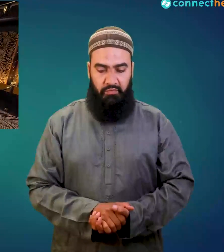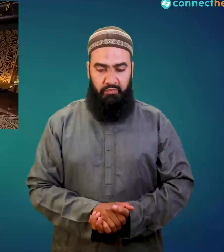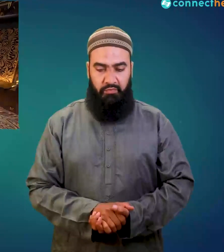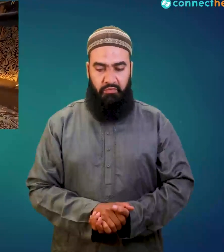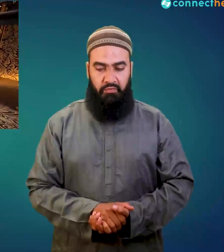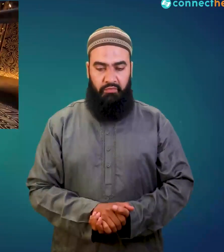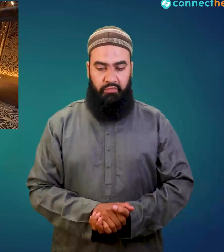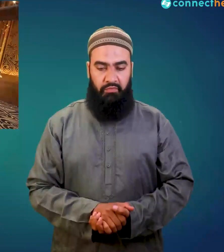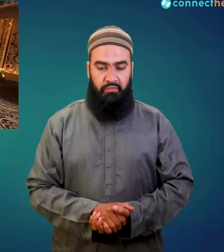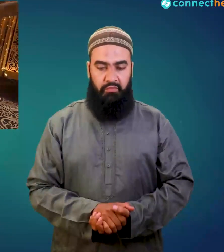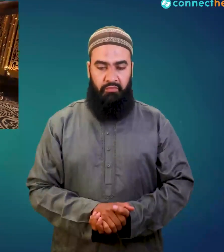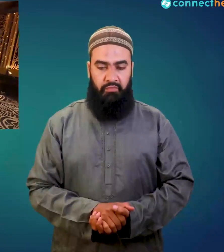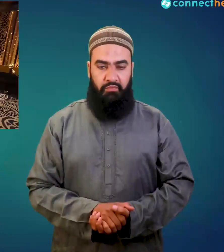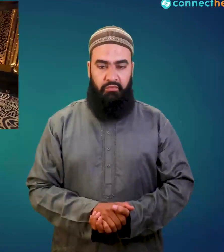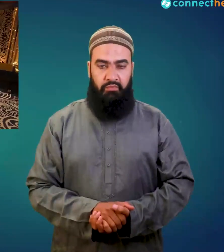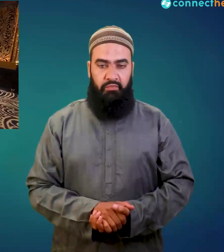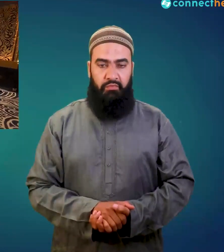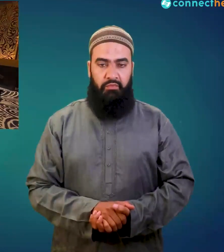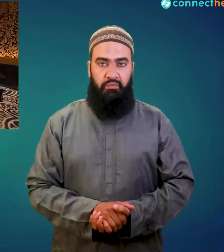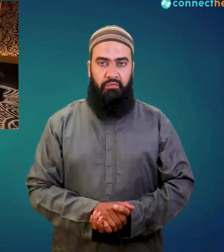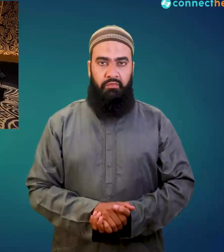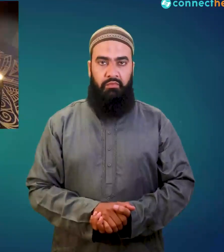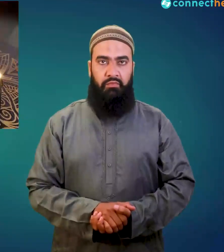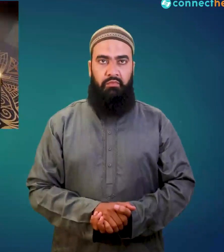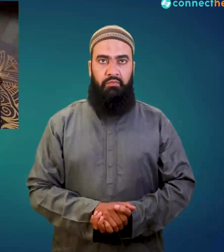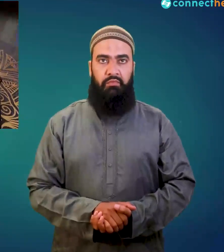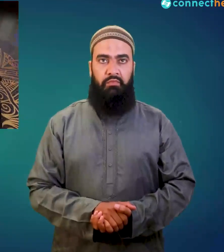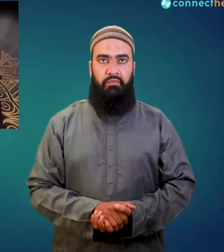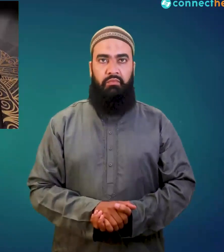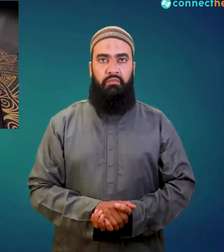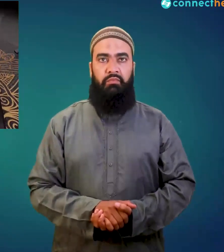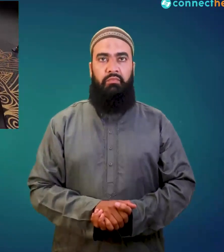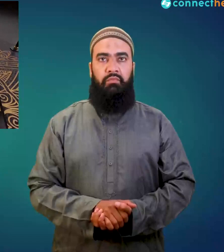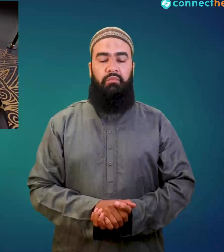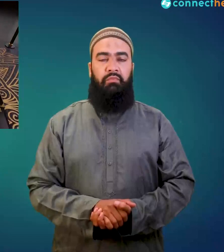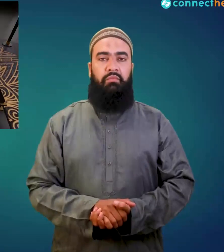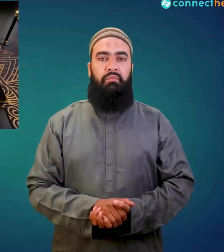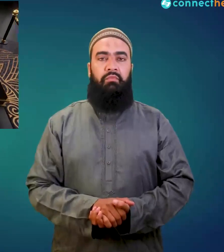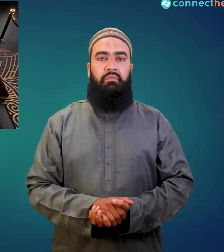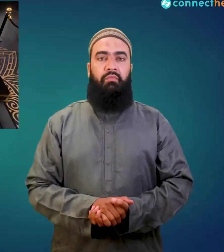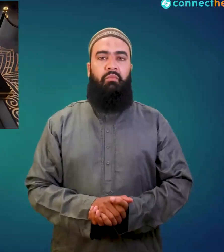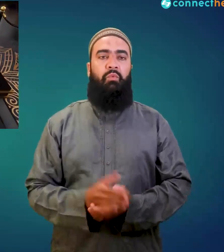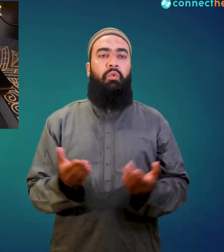القرآن ام على قلوب